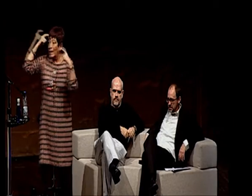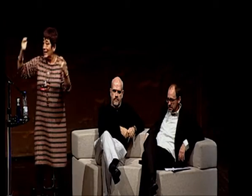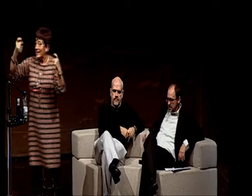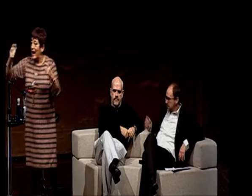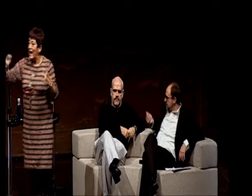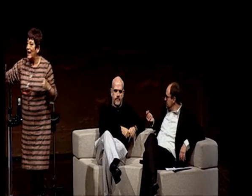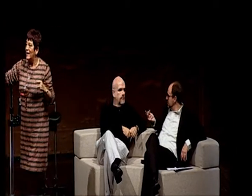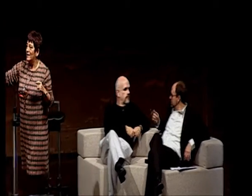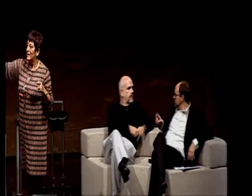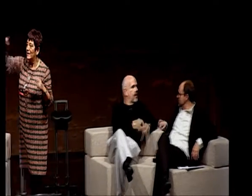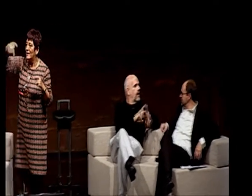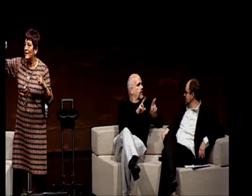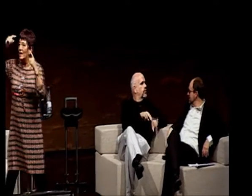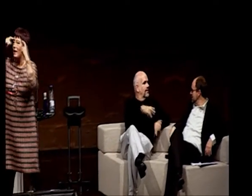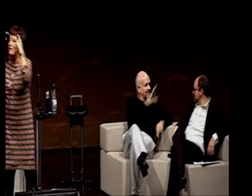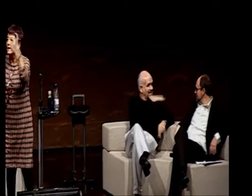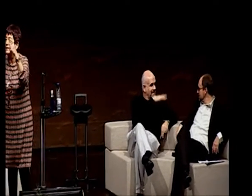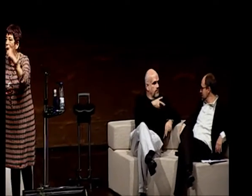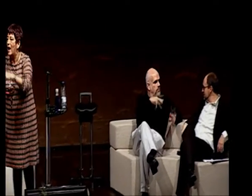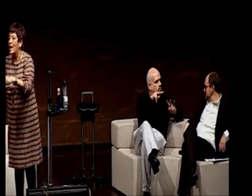como lo vamos